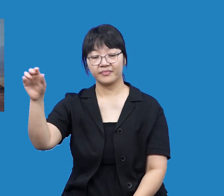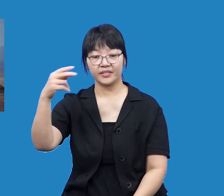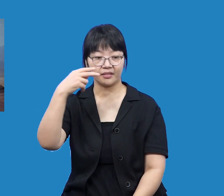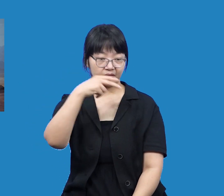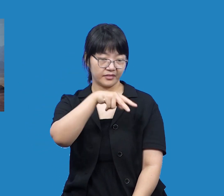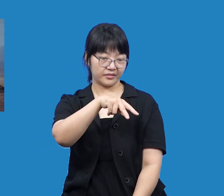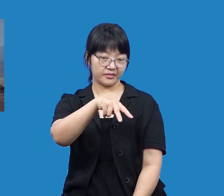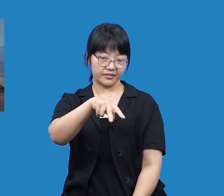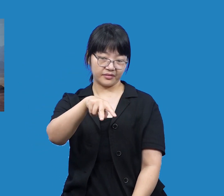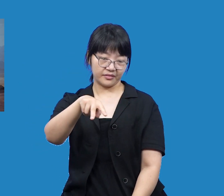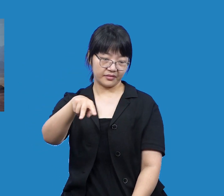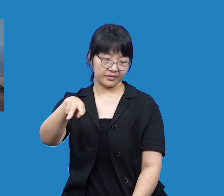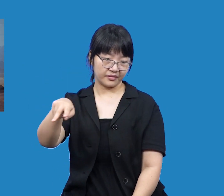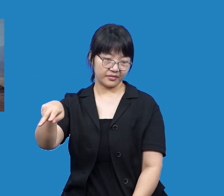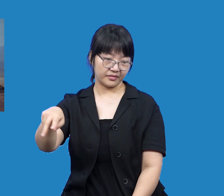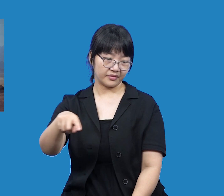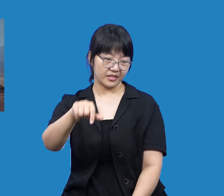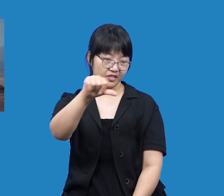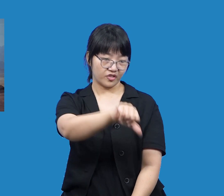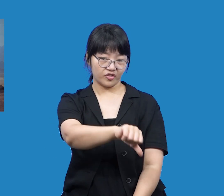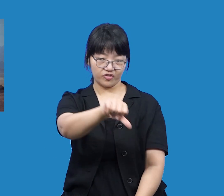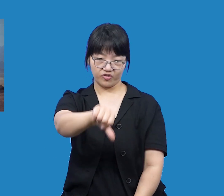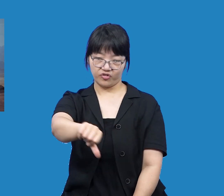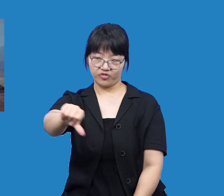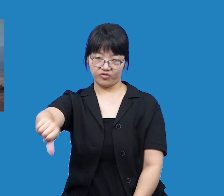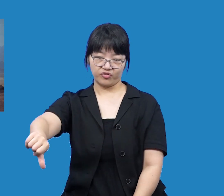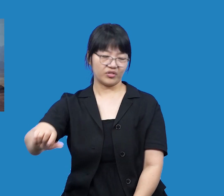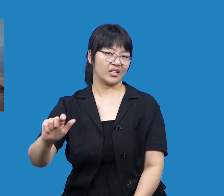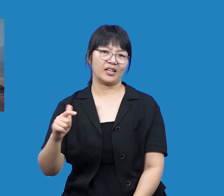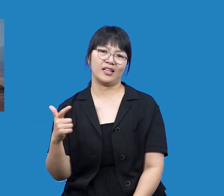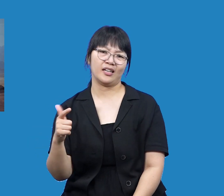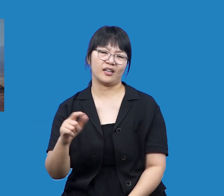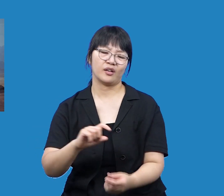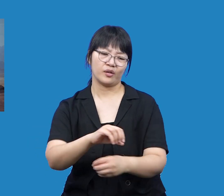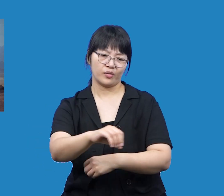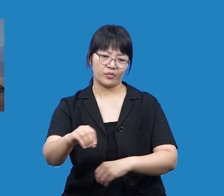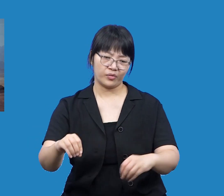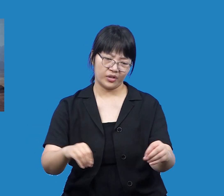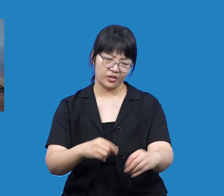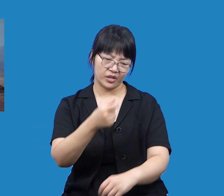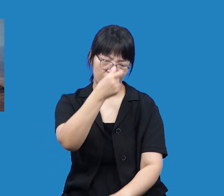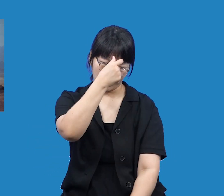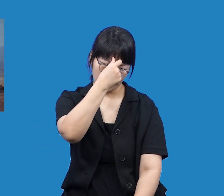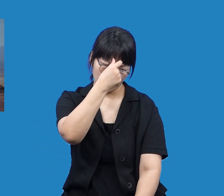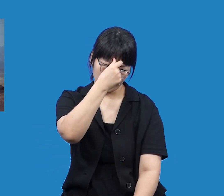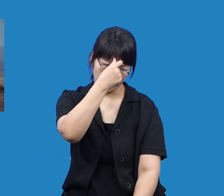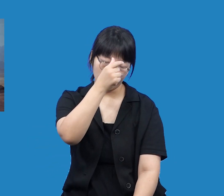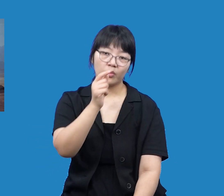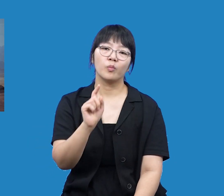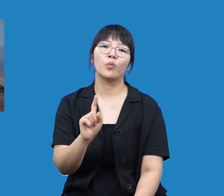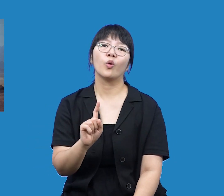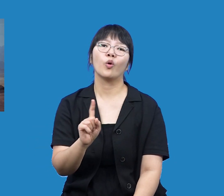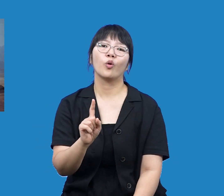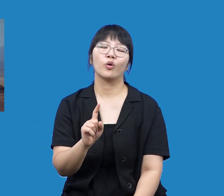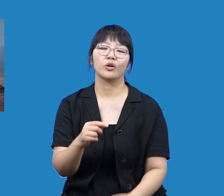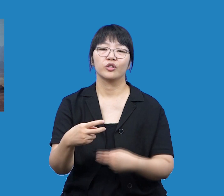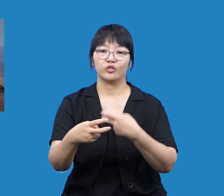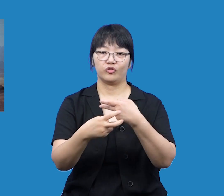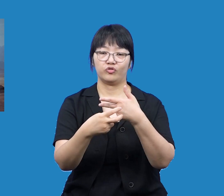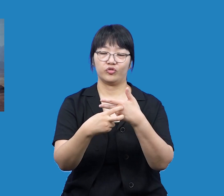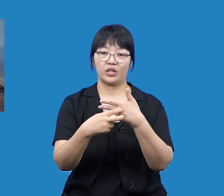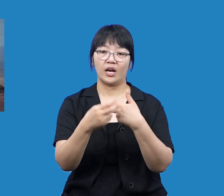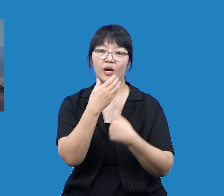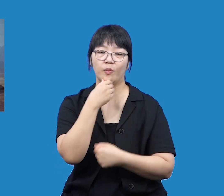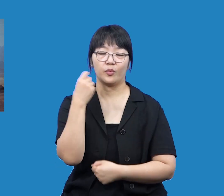사람들을 저주한 것이 아니라 그들을 위해 기도하십니다. 어떻게 기도하셨어요? 누가복음